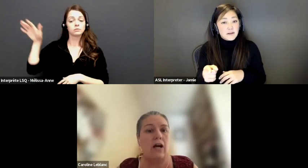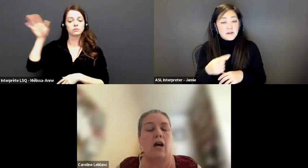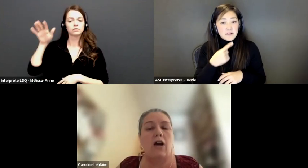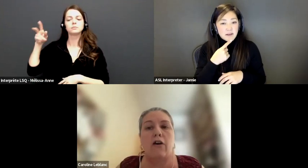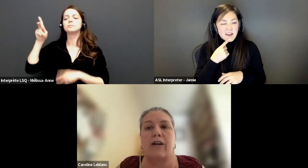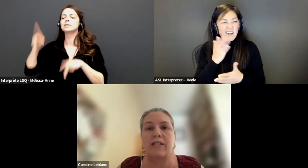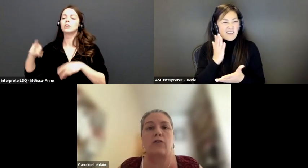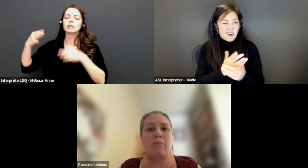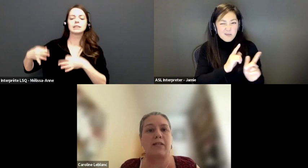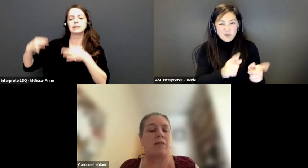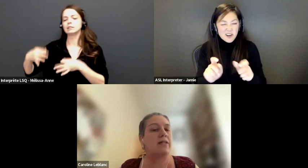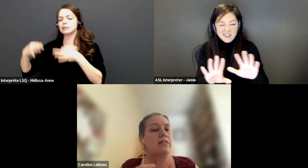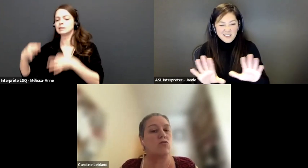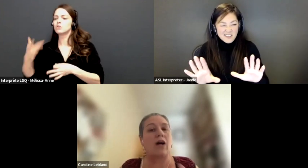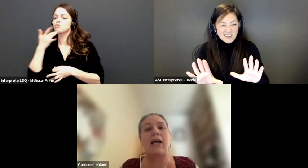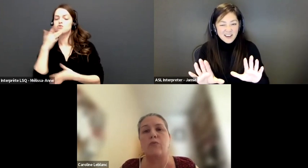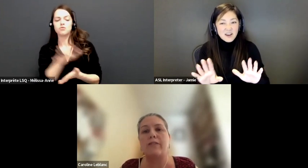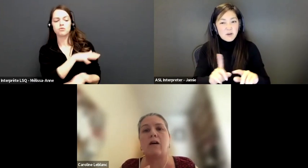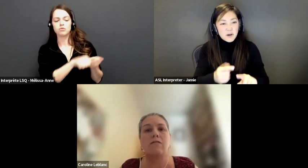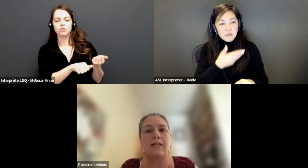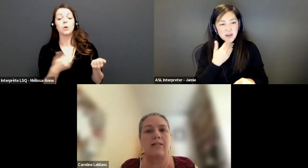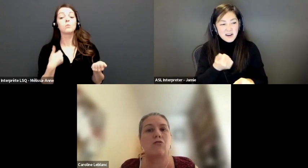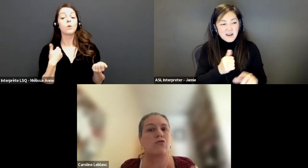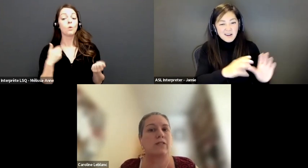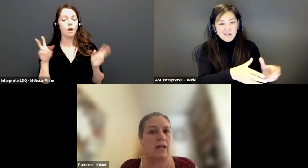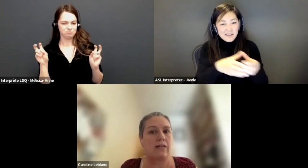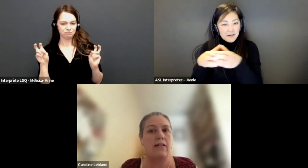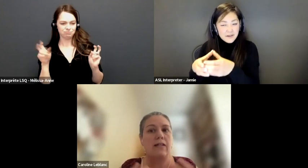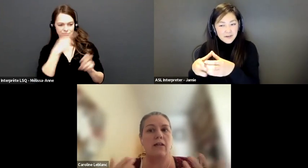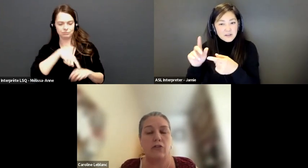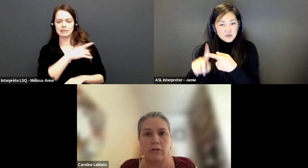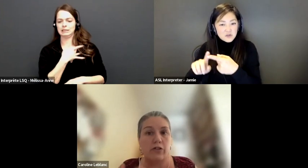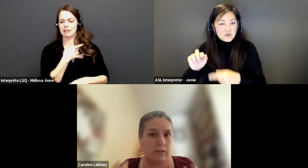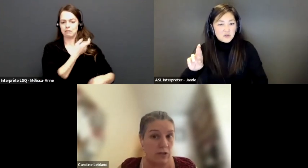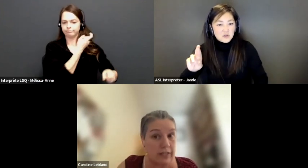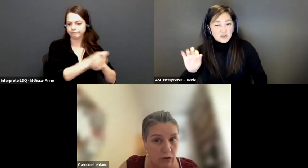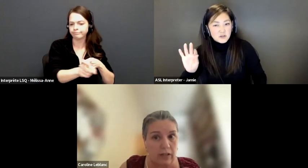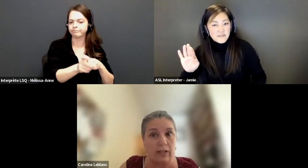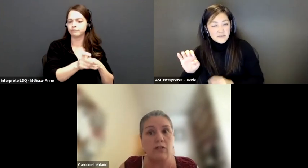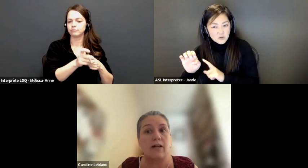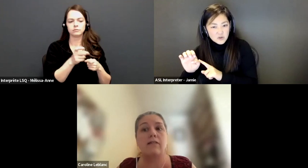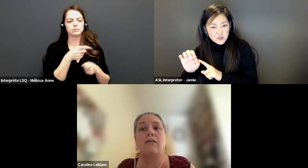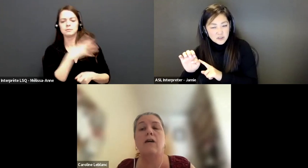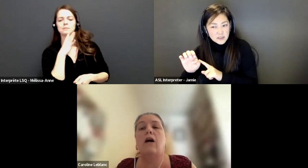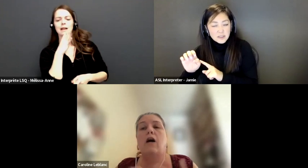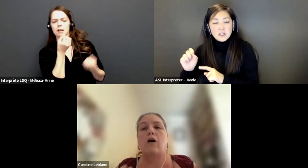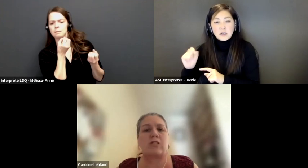intervenir face à un démantèlement, c'est souvent la nuisance, les enjeux de santé, de sécurité, de